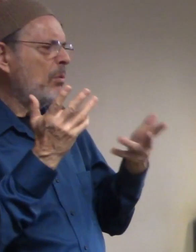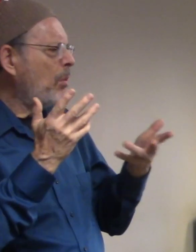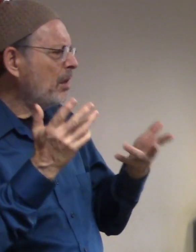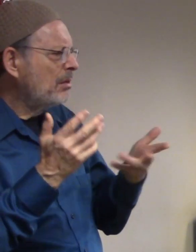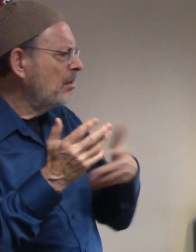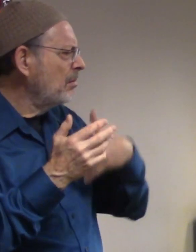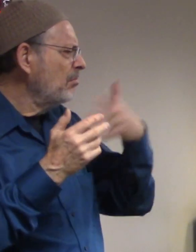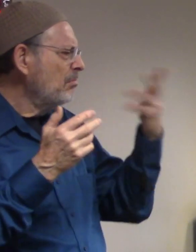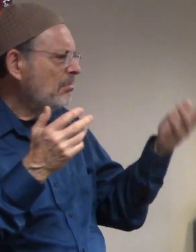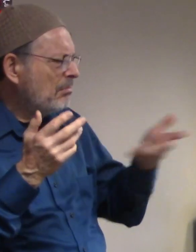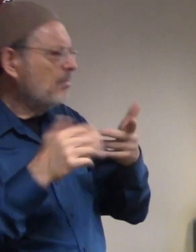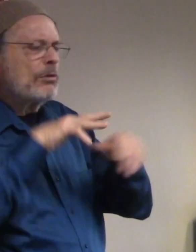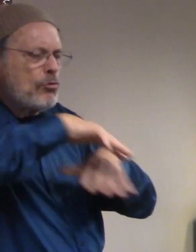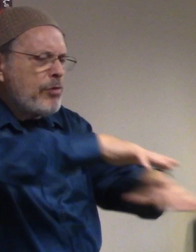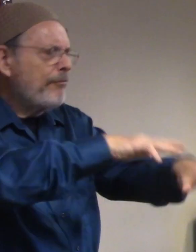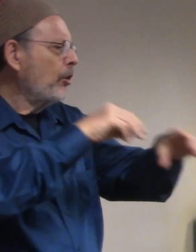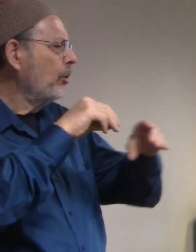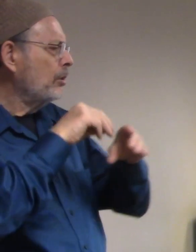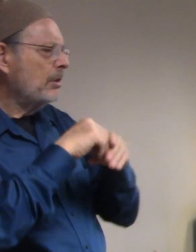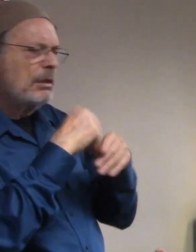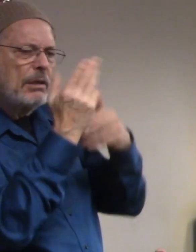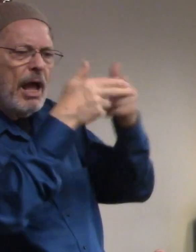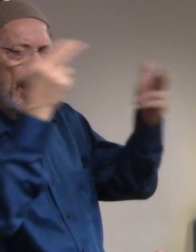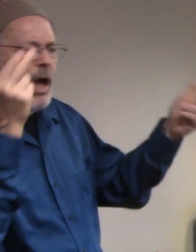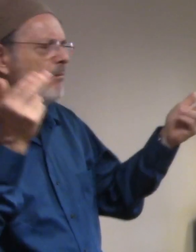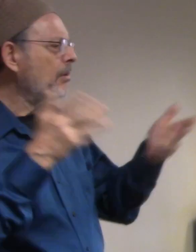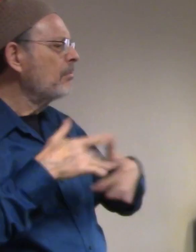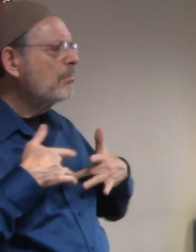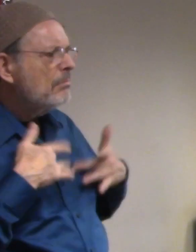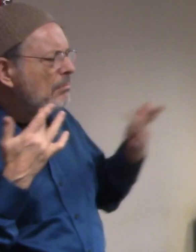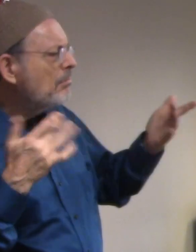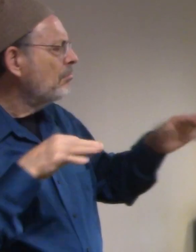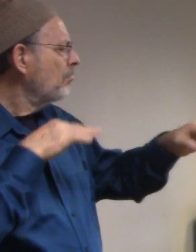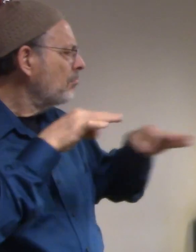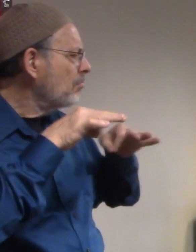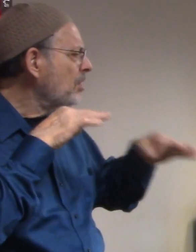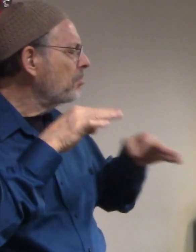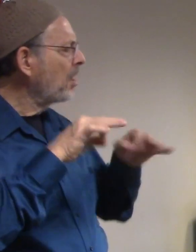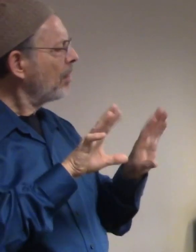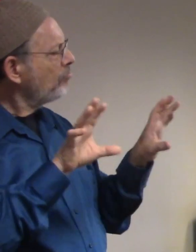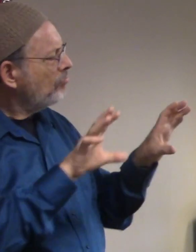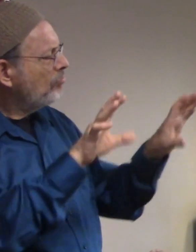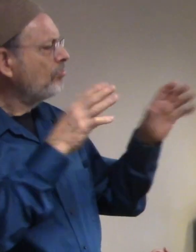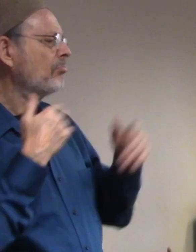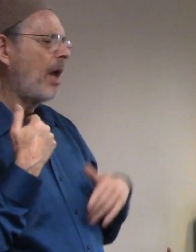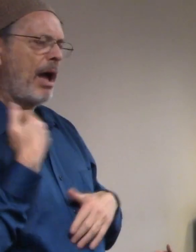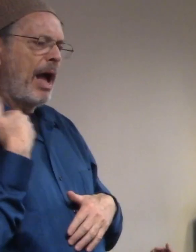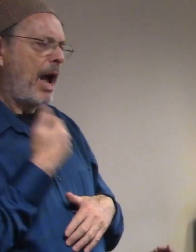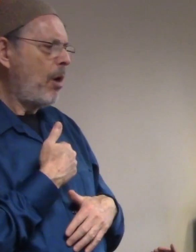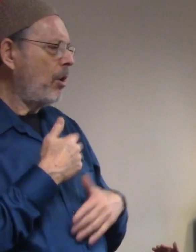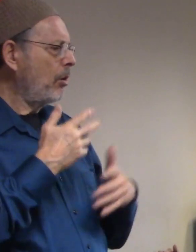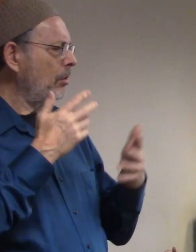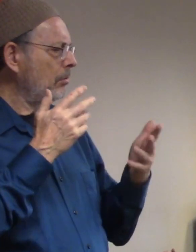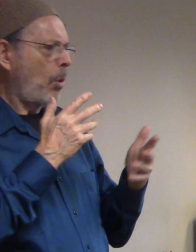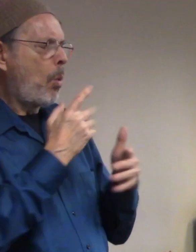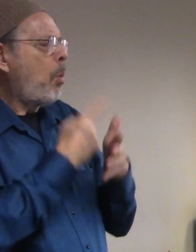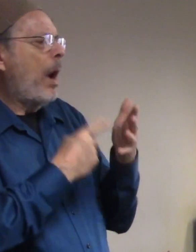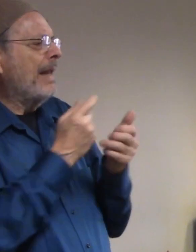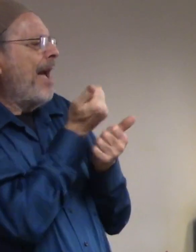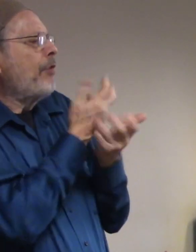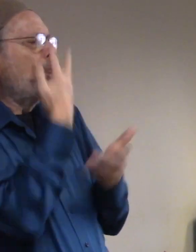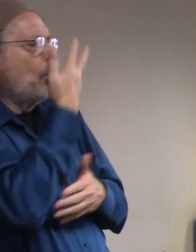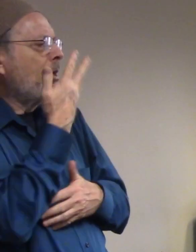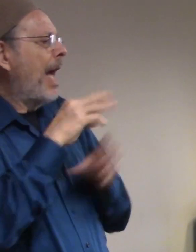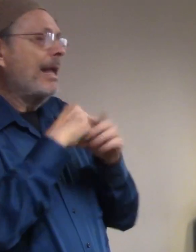قصورنا في الجنة? How is the rivers of Jannah? What is our castles in Jannah gonna look like? Tell us something